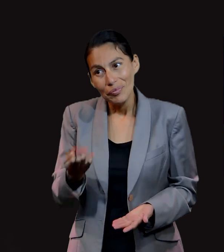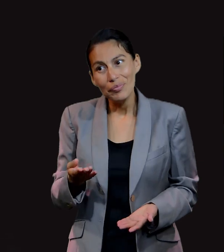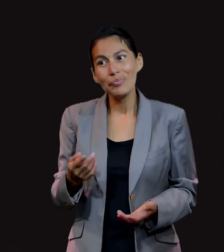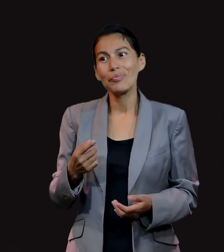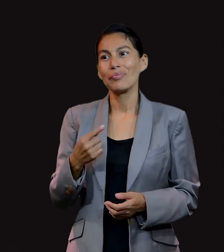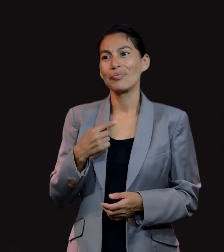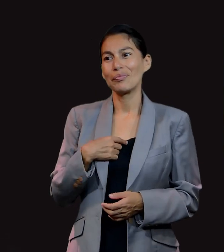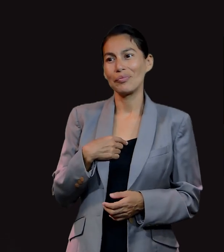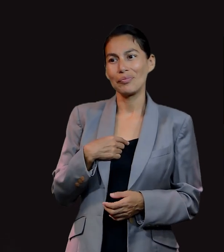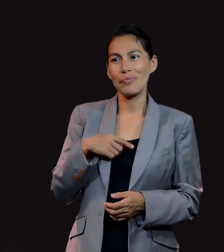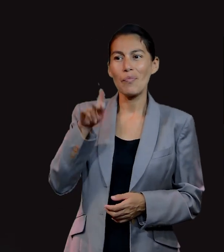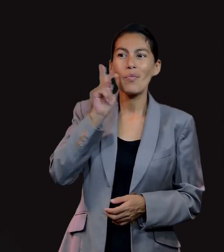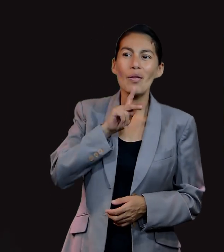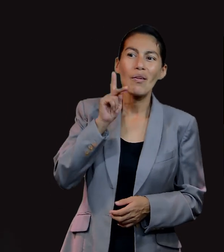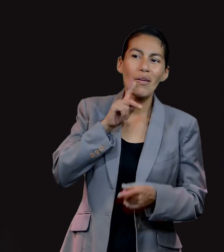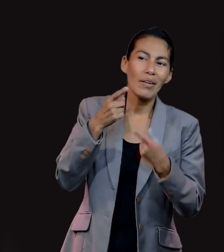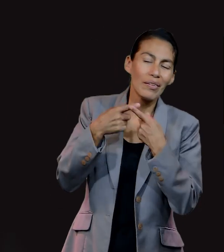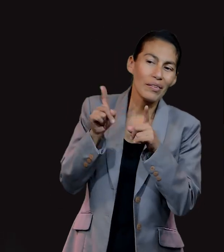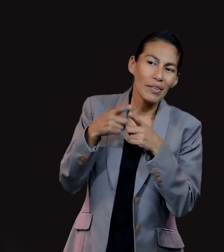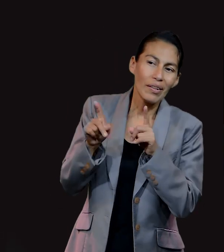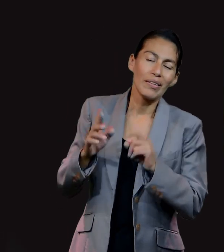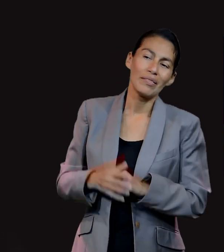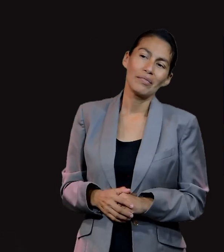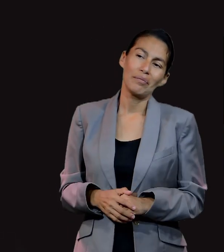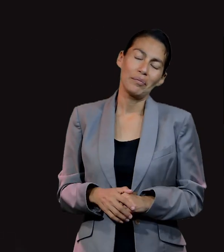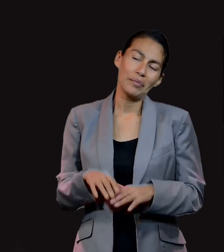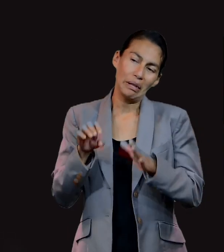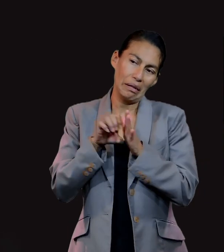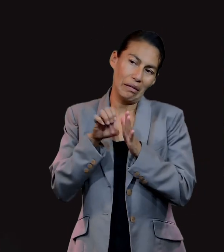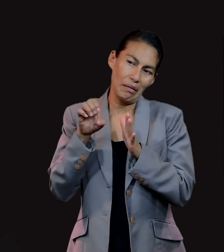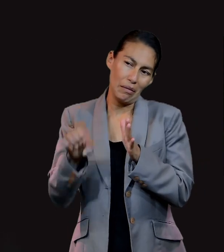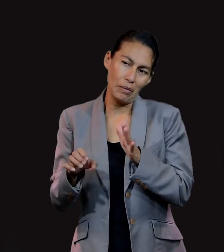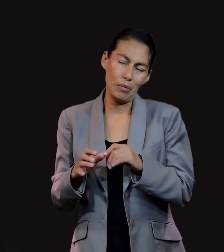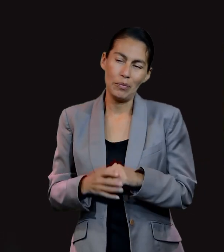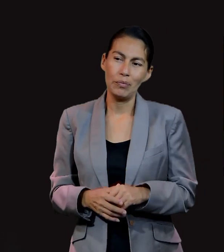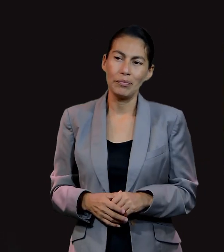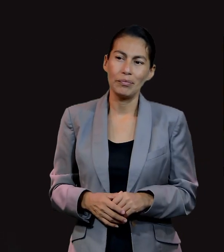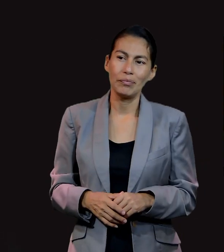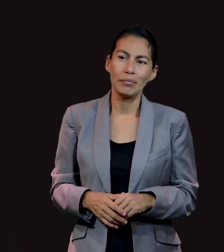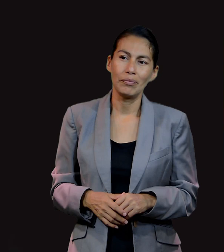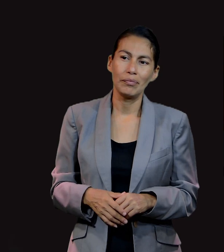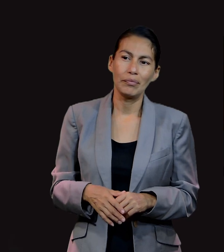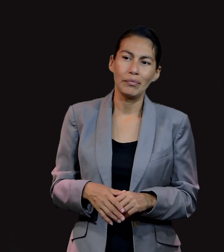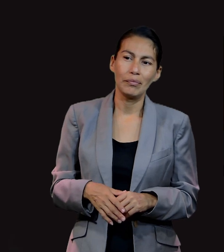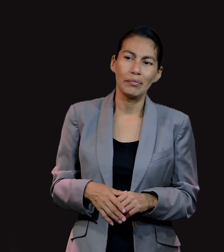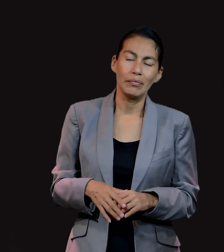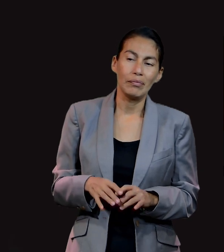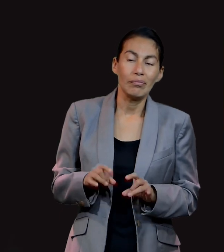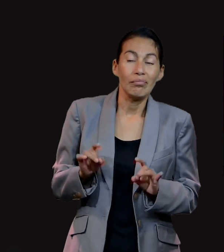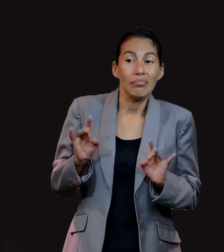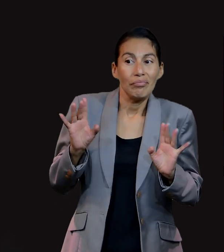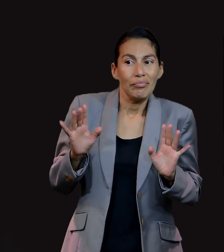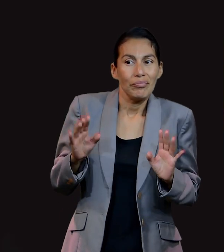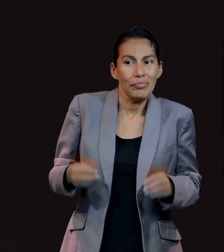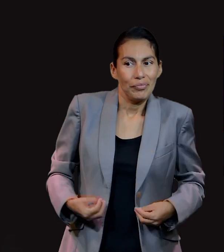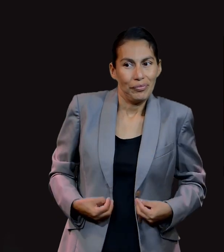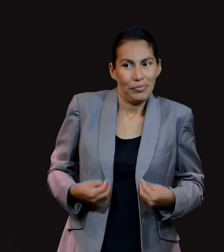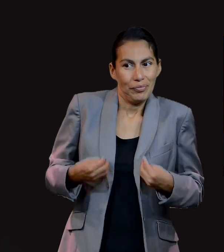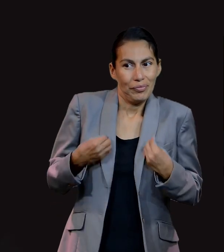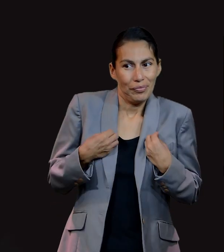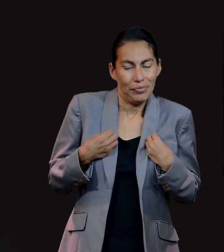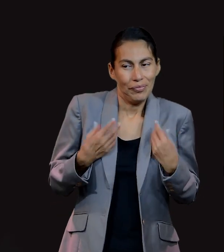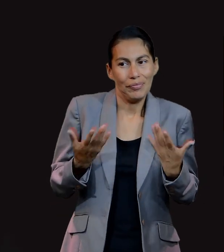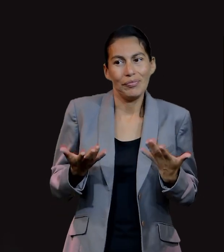a través del ministerio también he tenido algotras algotras algotras pruebas por ejemplo en algunos momentos